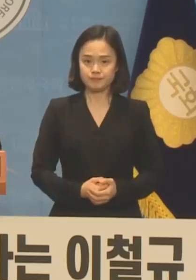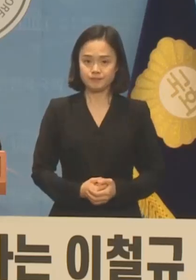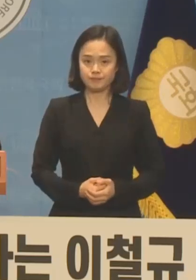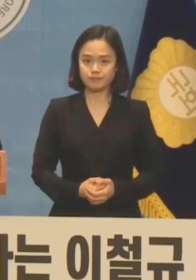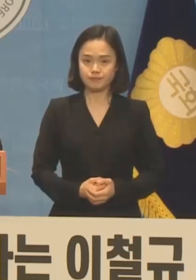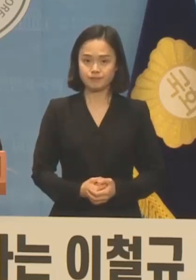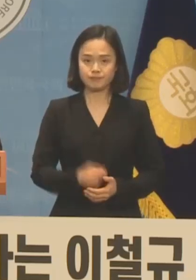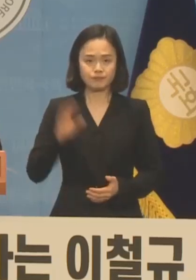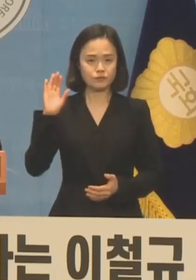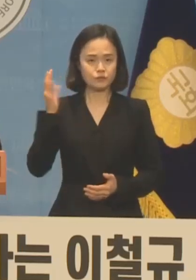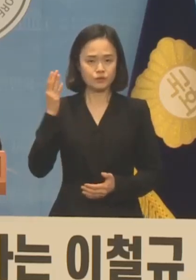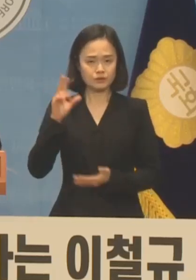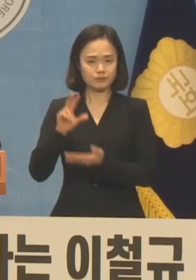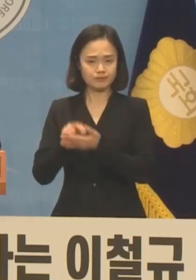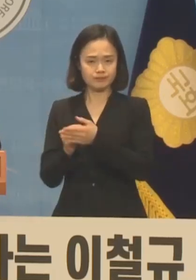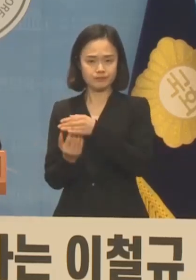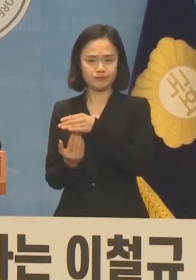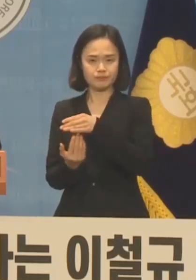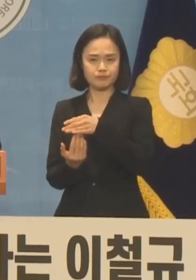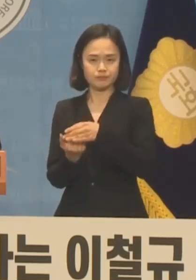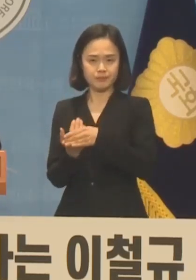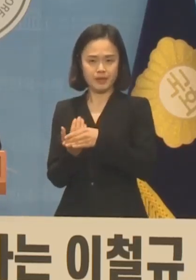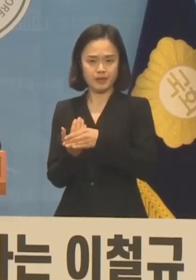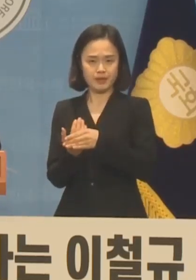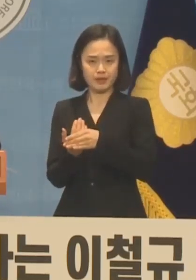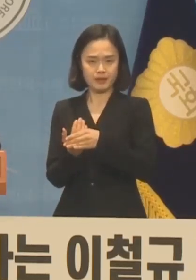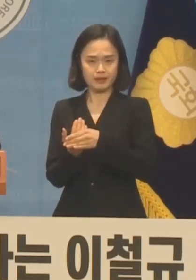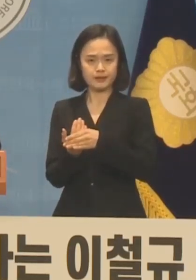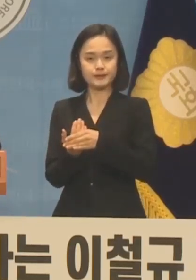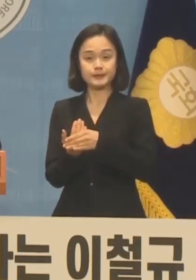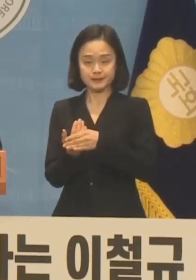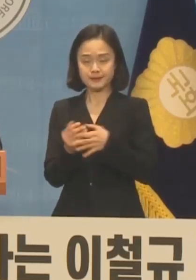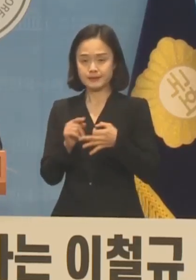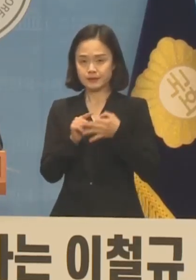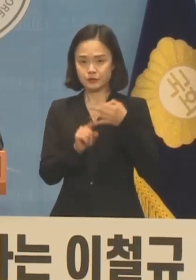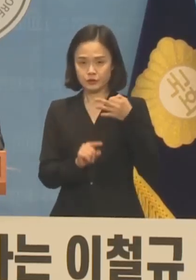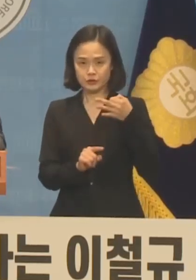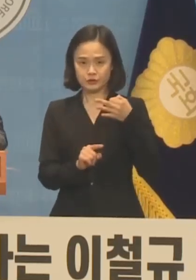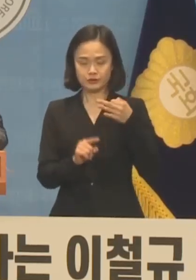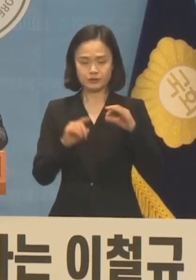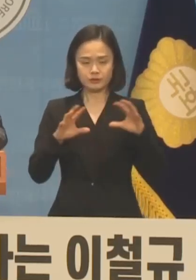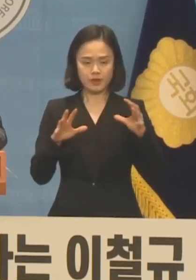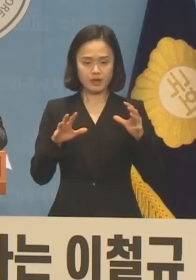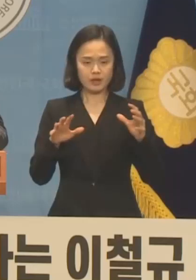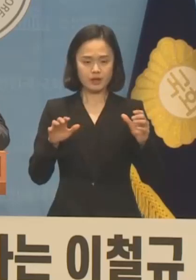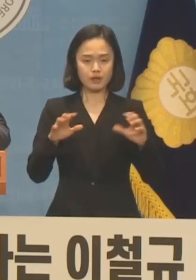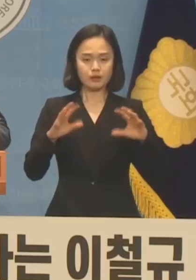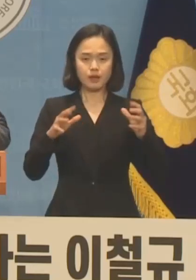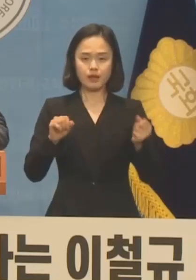최근에 벌어지고 있는 윤석열 내란 수기에 대한